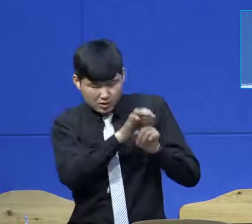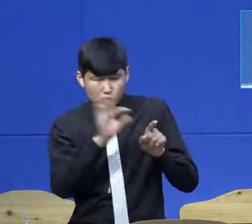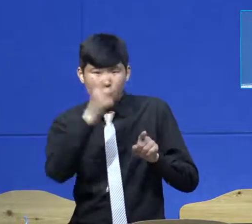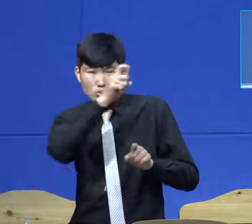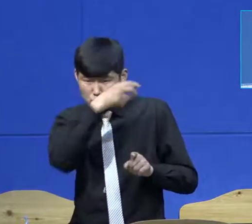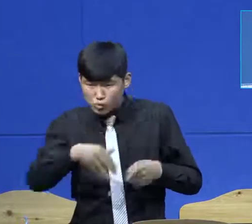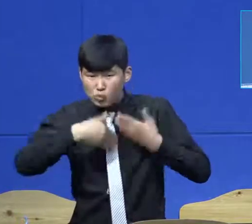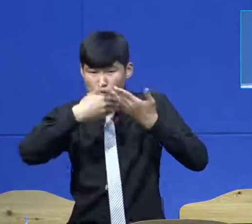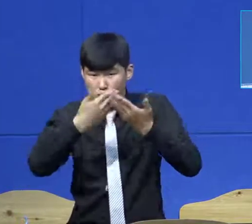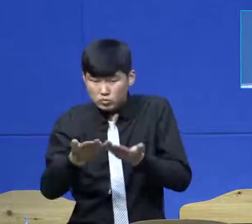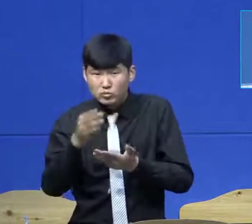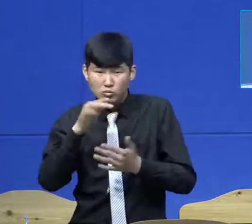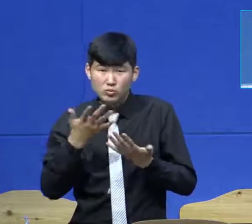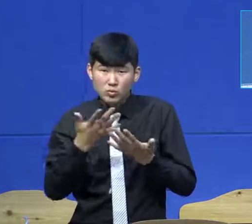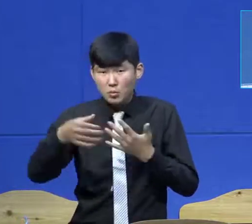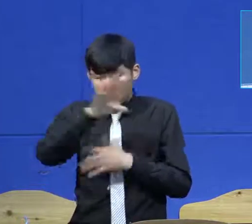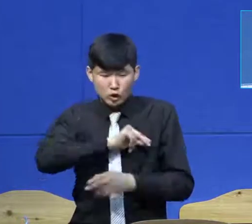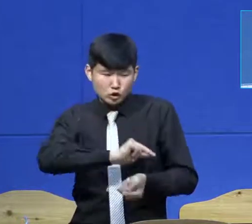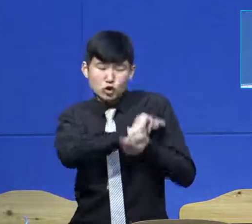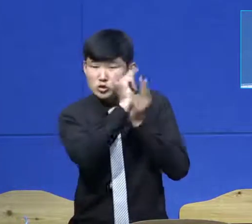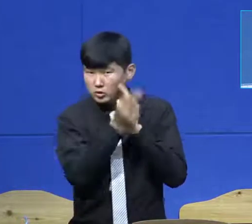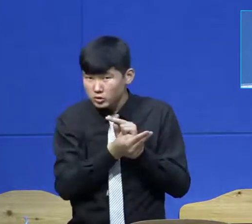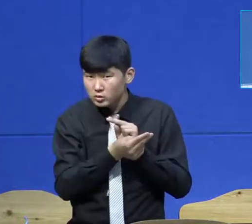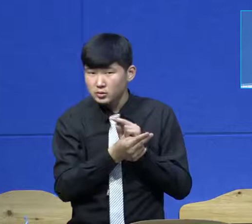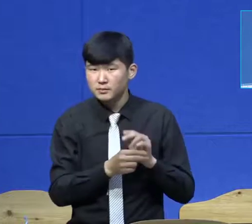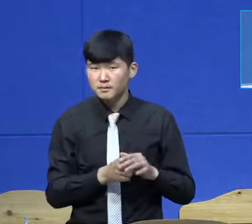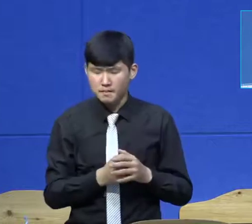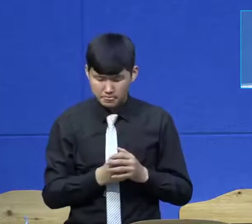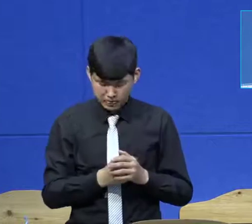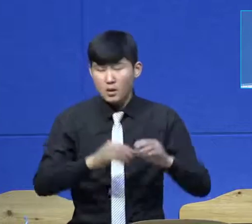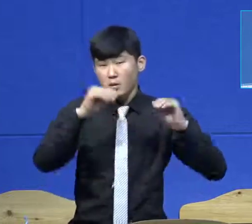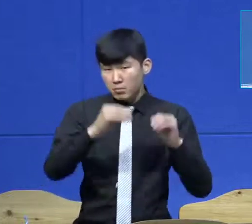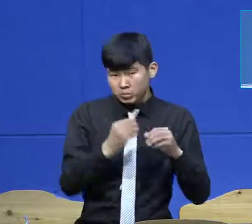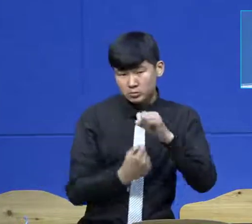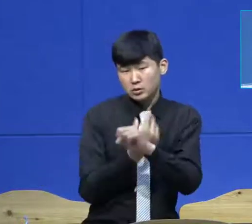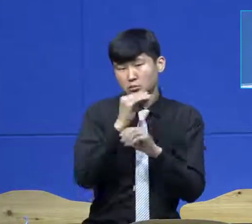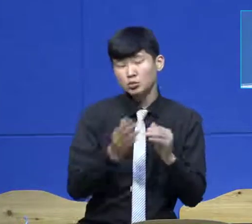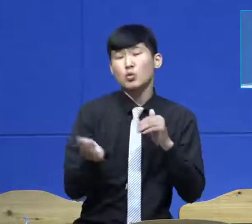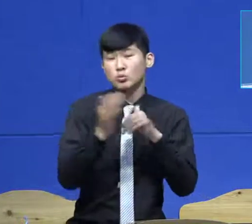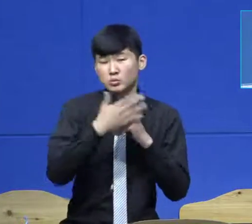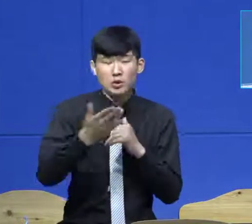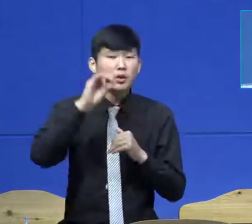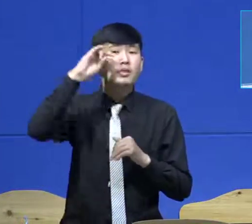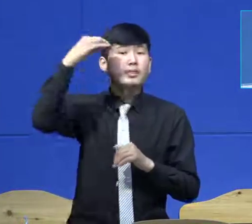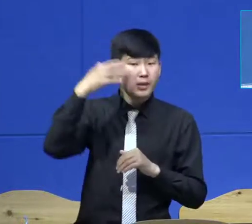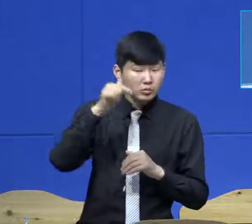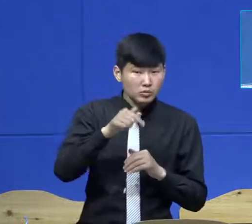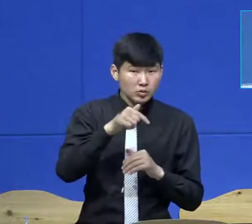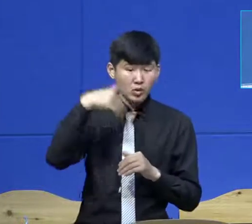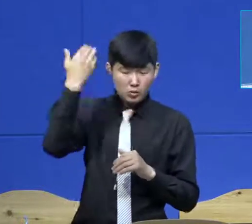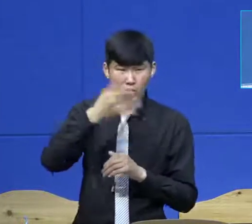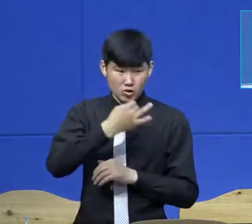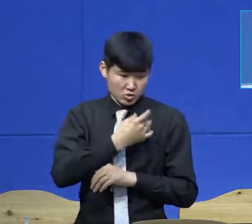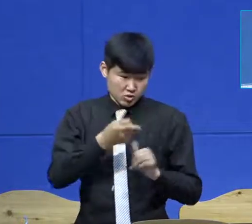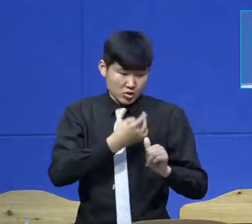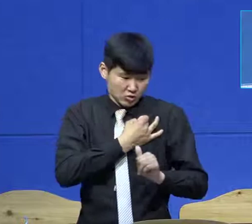ганц хүүгээ өгсөнд бол бидний золиос болж тахил болж өгсөн. Тэр нэгүсэлд нь түүний нэрд итгэсэн